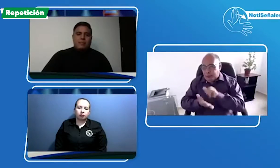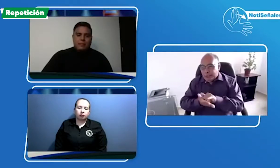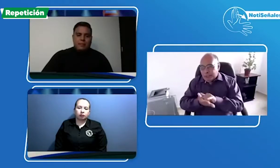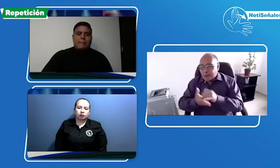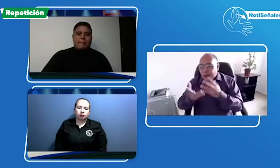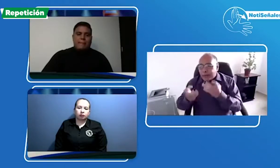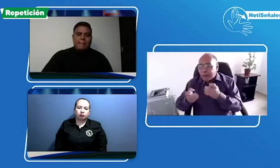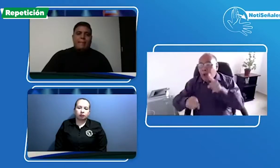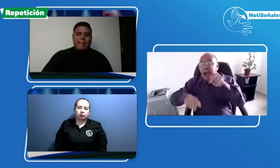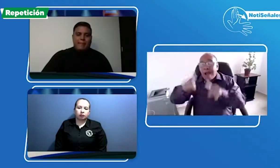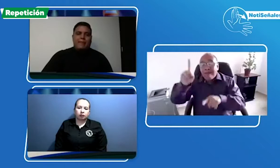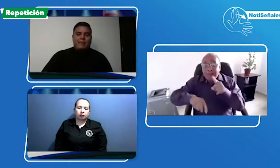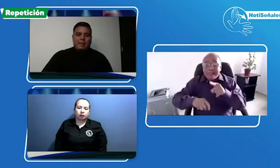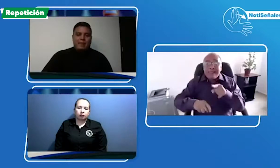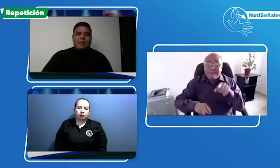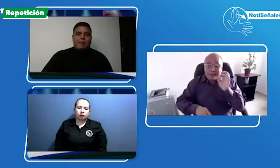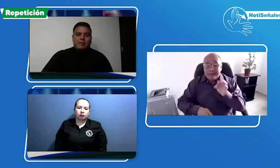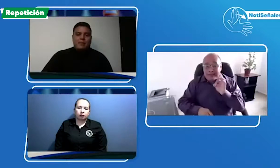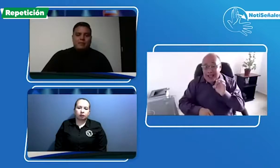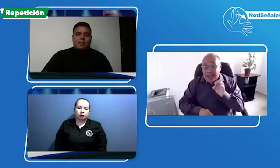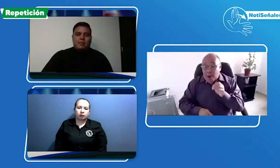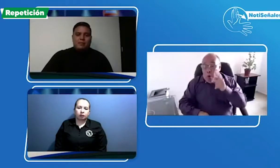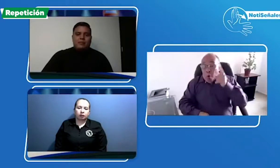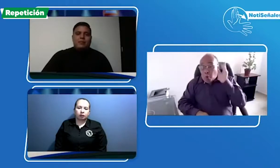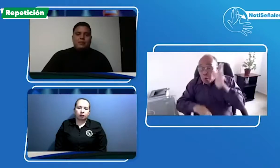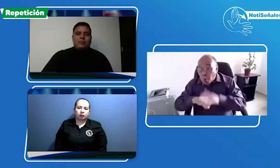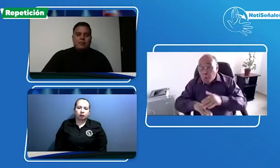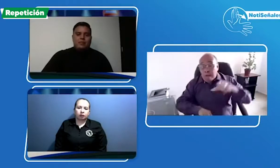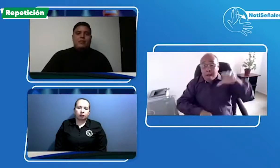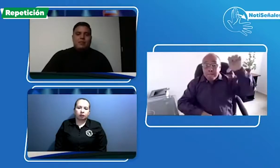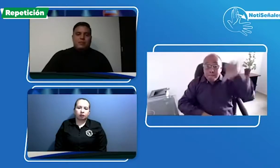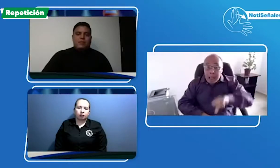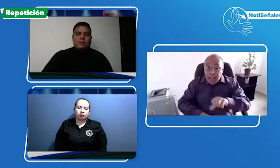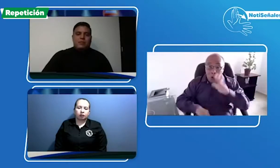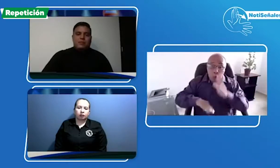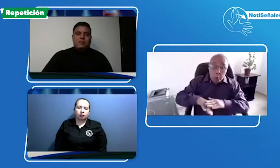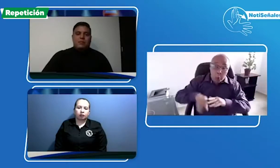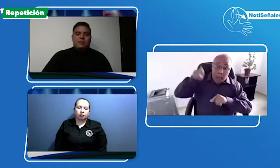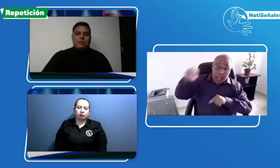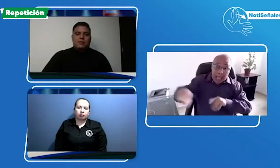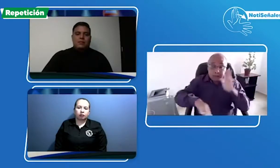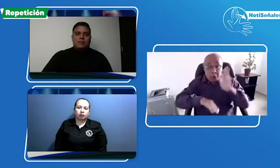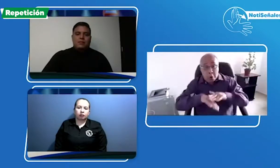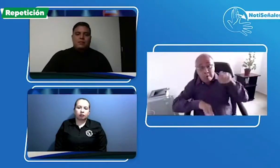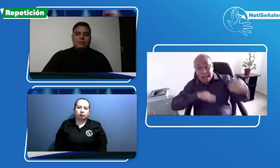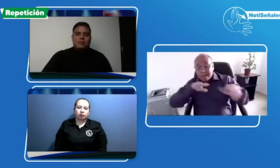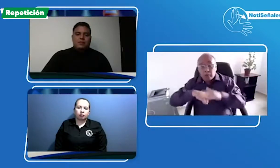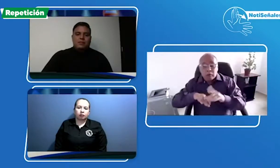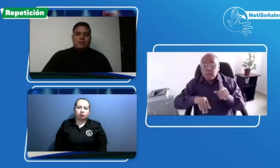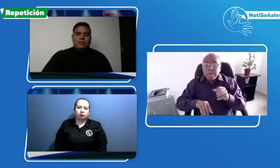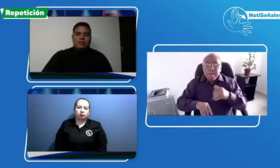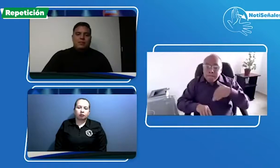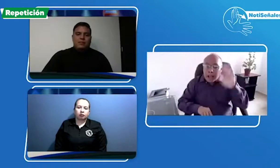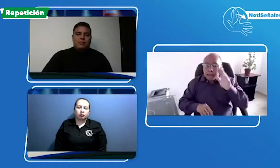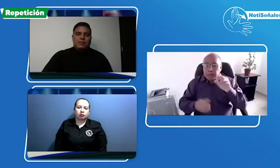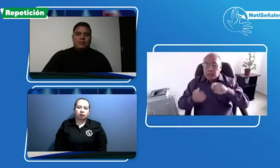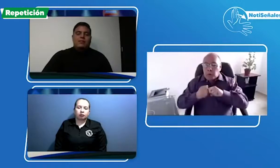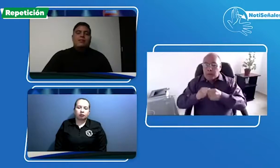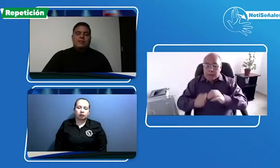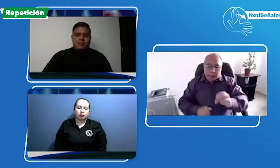nuestros derechos y hagamos estos procesos de veeduría ciudadana en esta clase de entornos y no es el